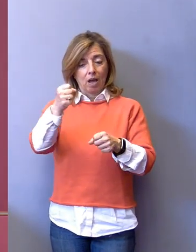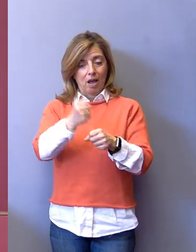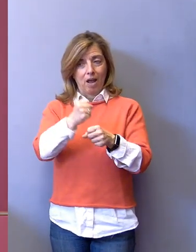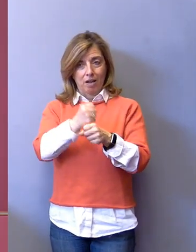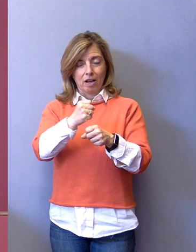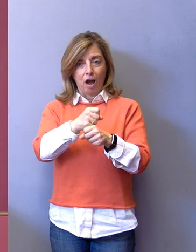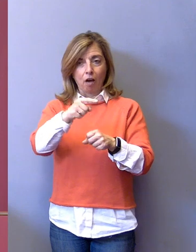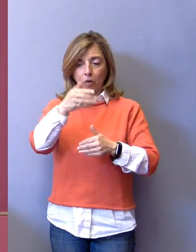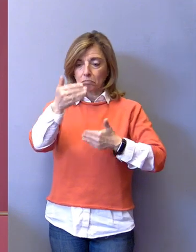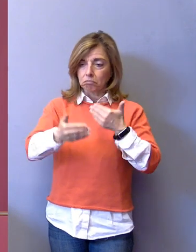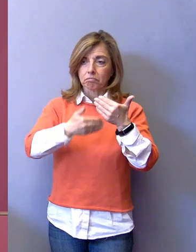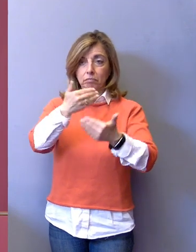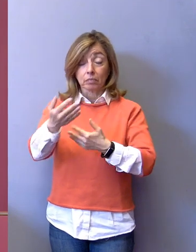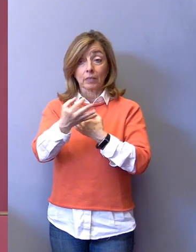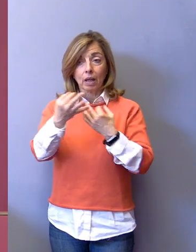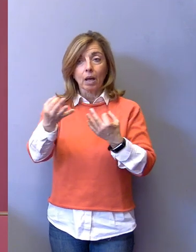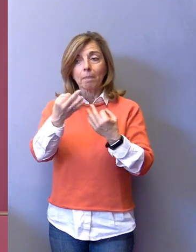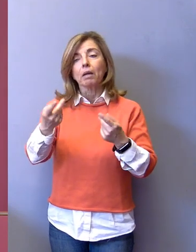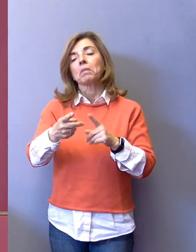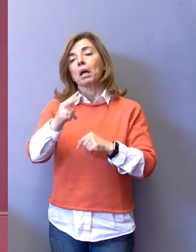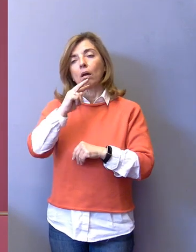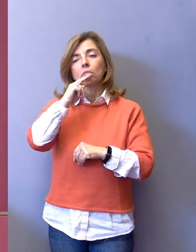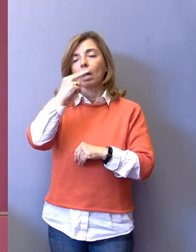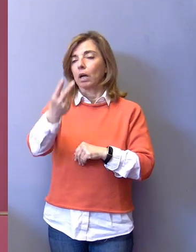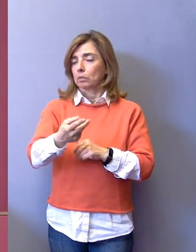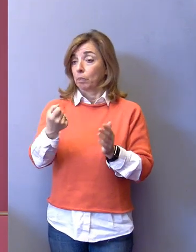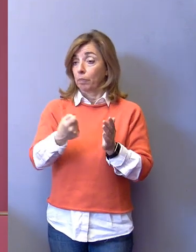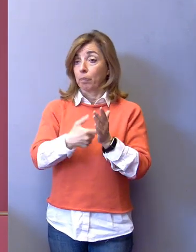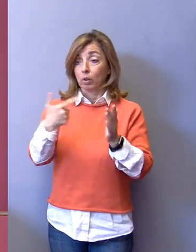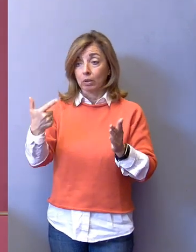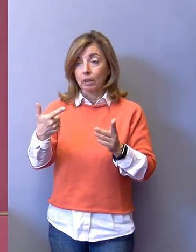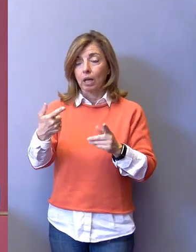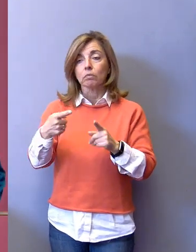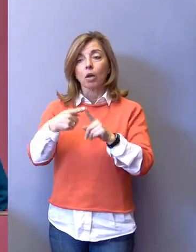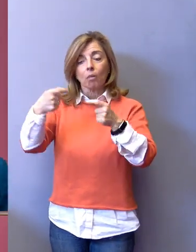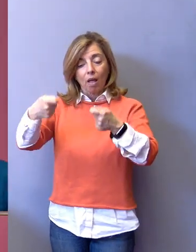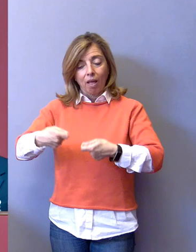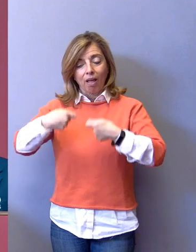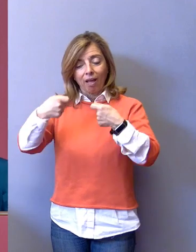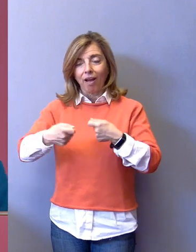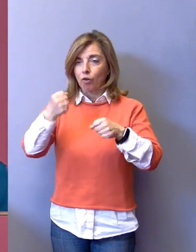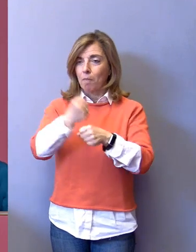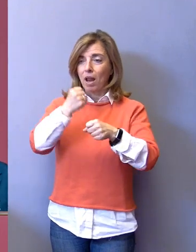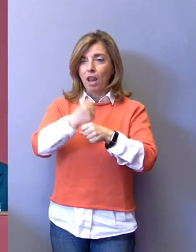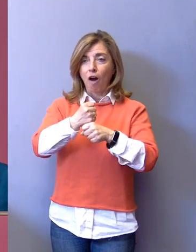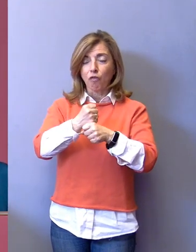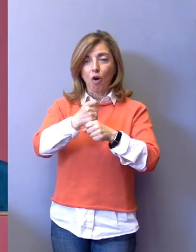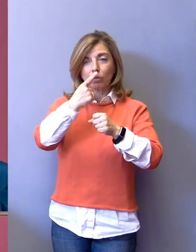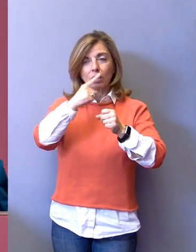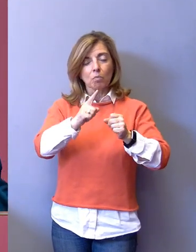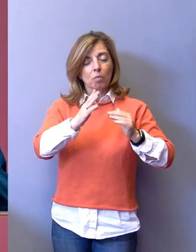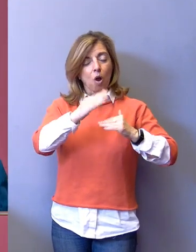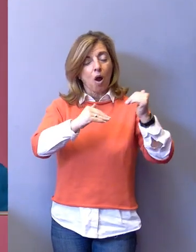risposta che ci ha molto incoraggiato con un precedente per un lavoro che dobbiamo proseguire nel campo dell'edilizia